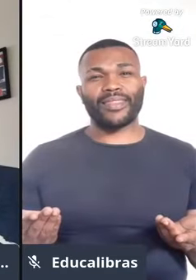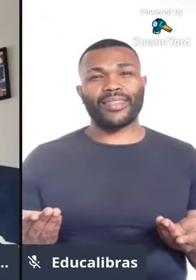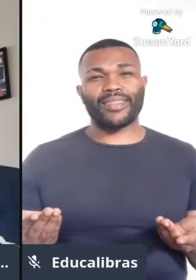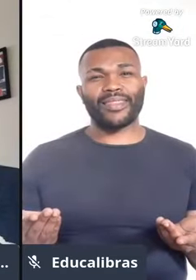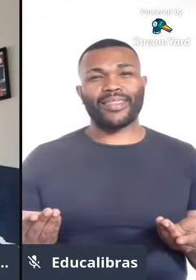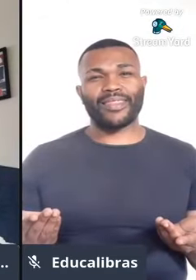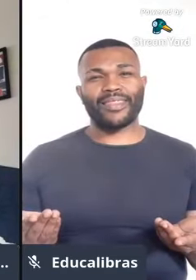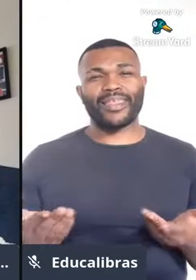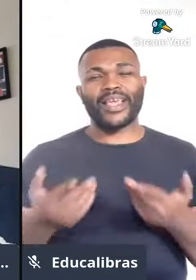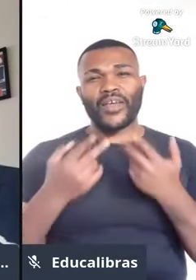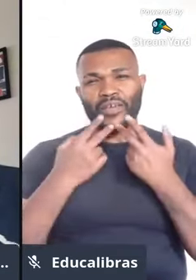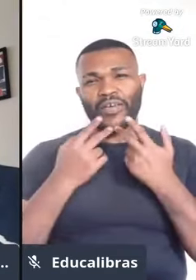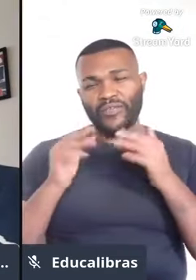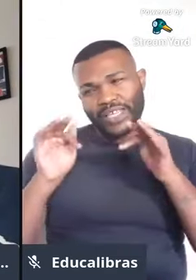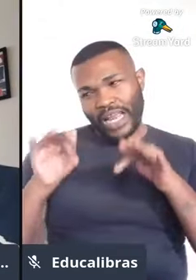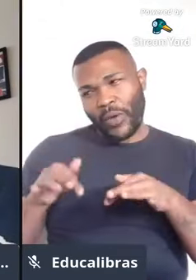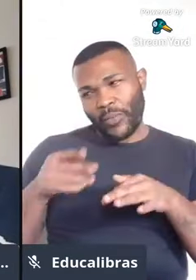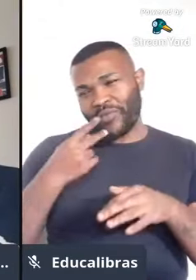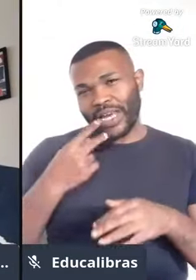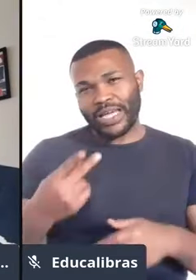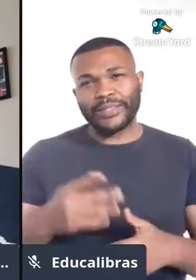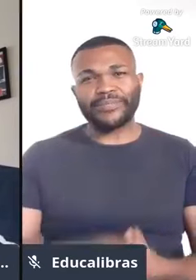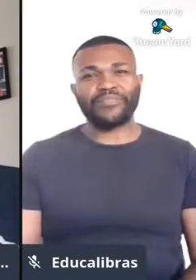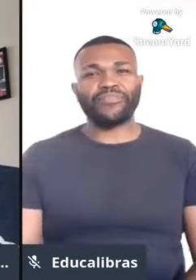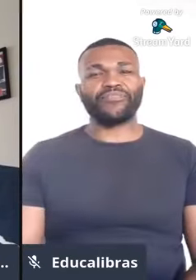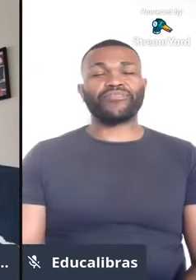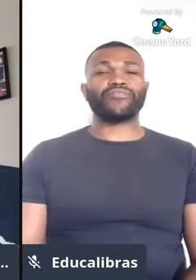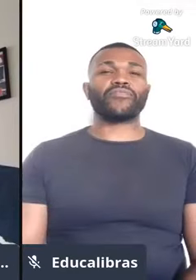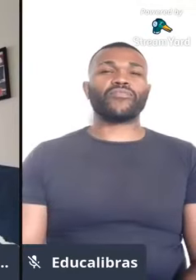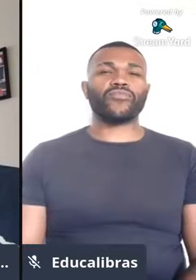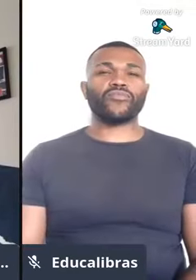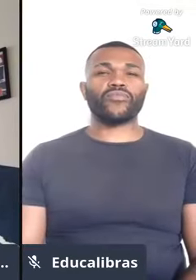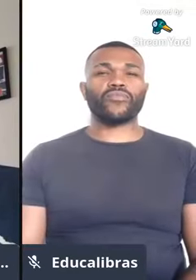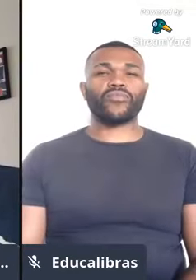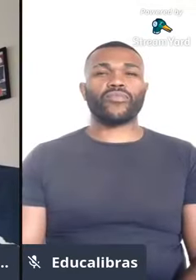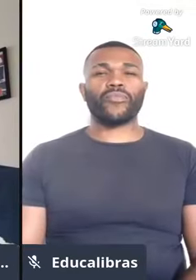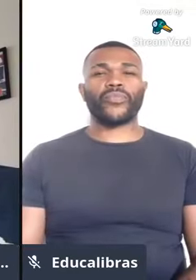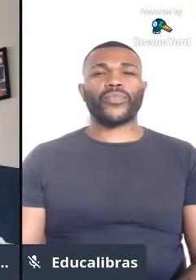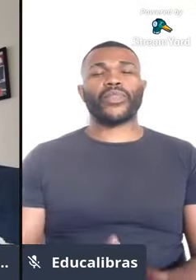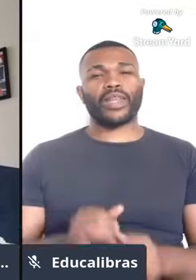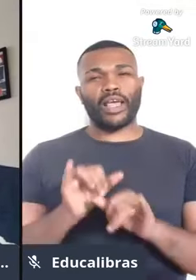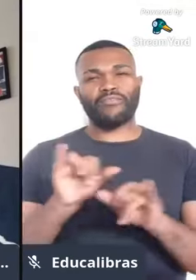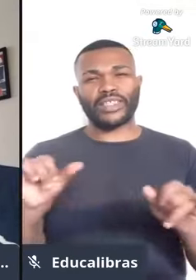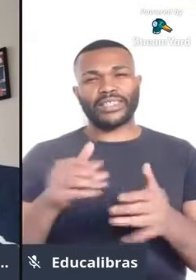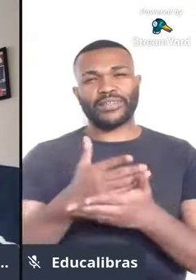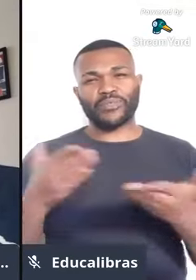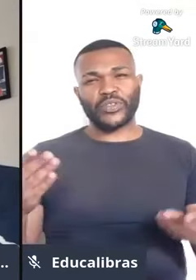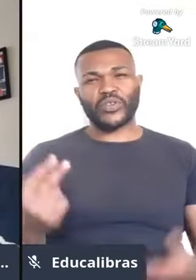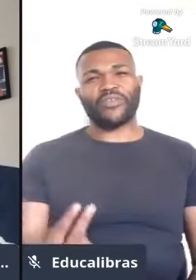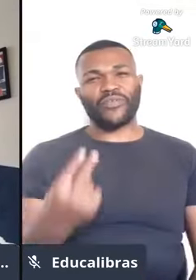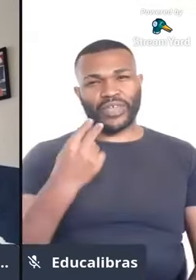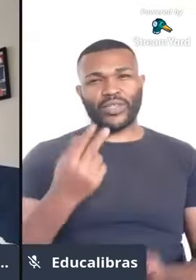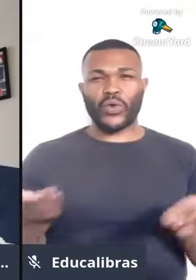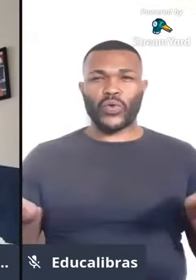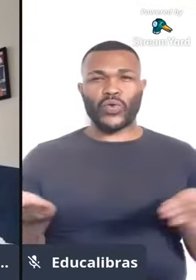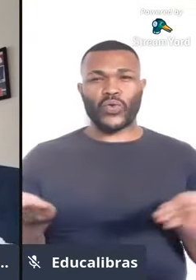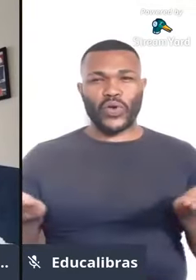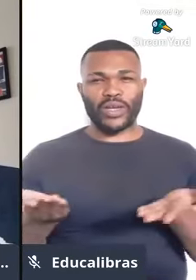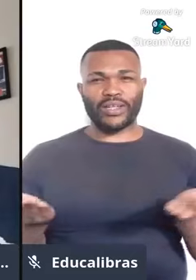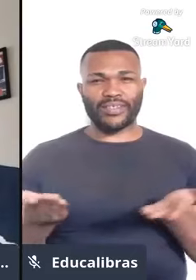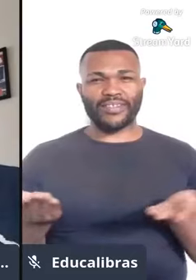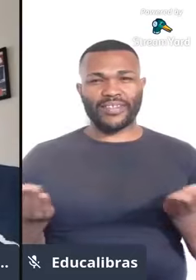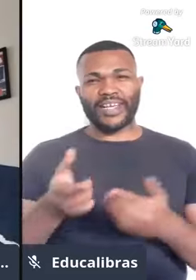Alegações finais. Olha, cara... Uma mensagem aí para os nossos pessoas que estão